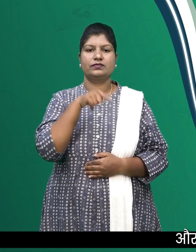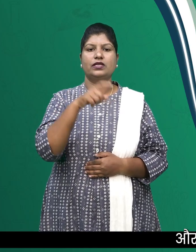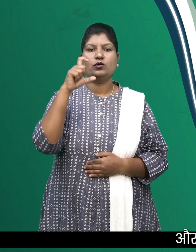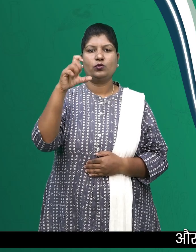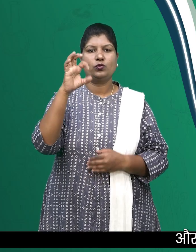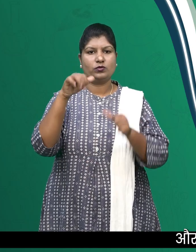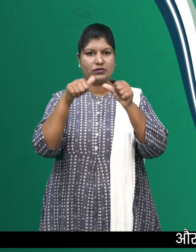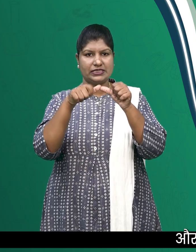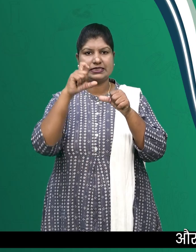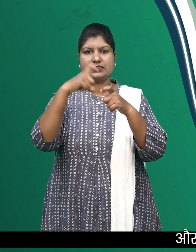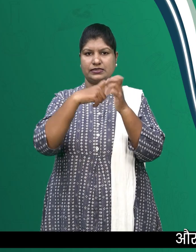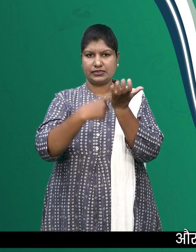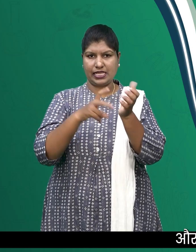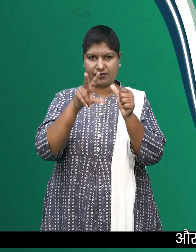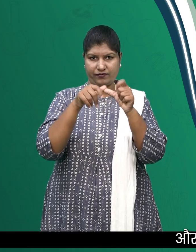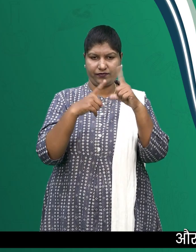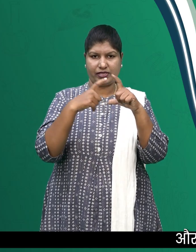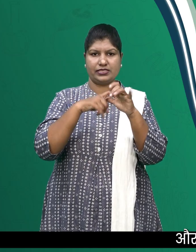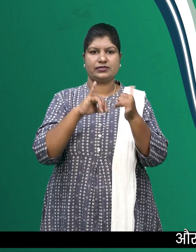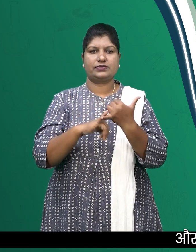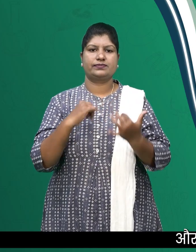सहपुंज कहा गया था।